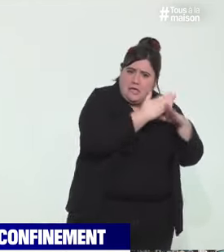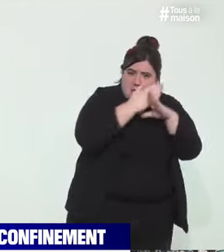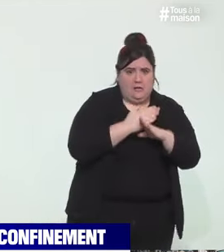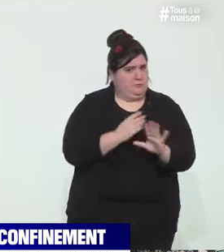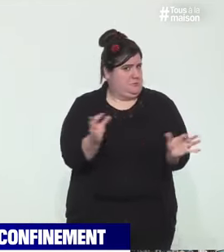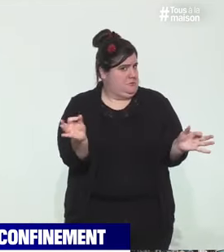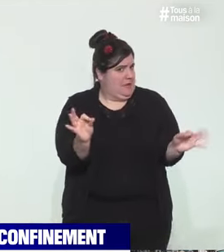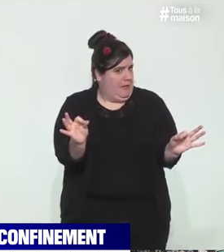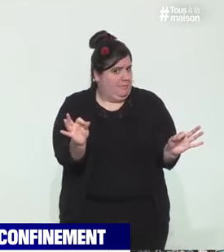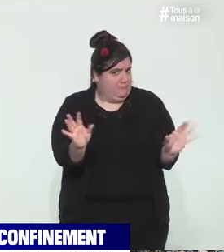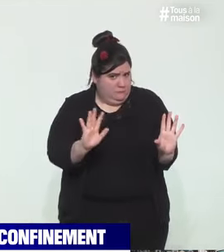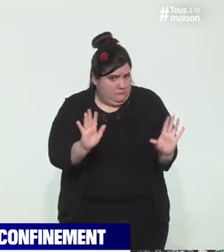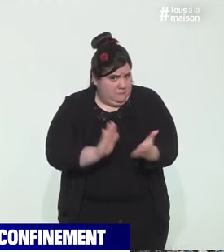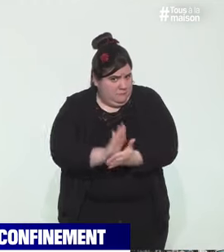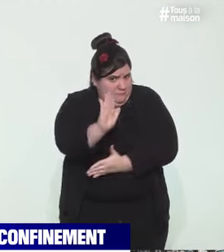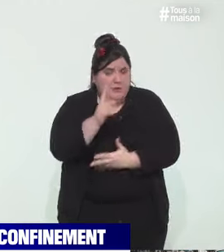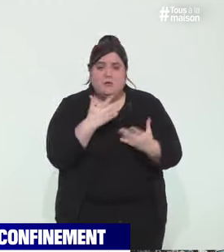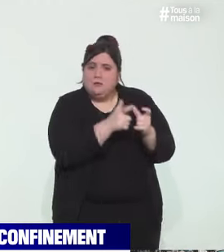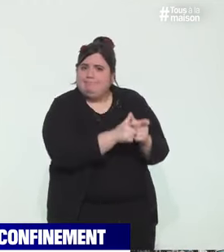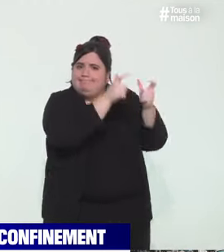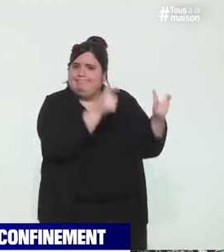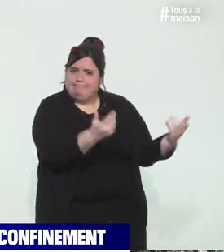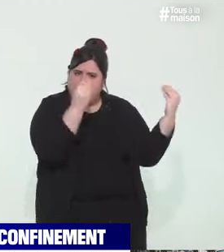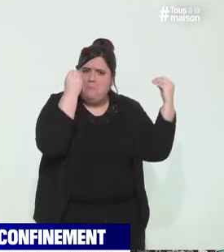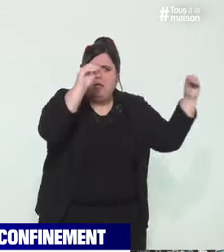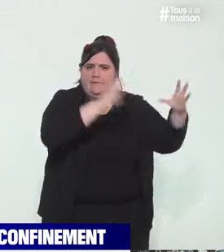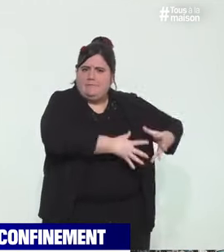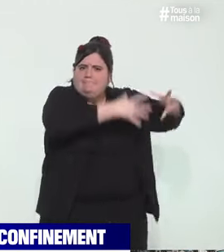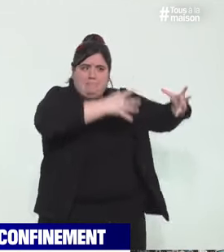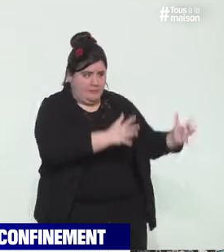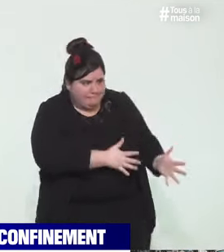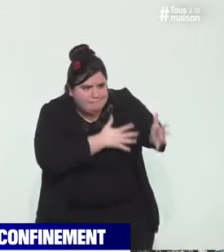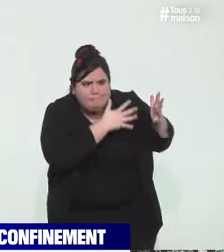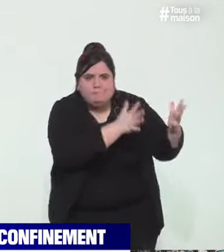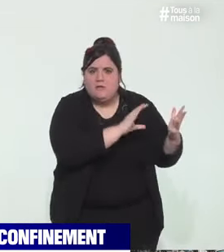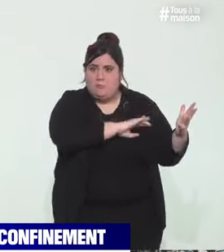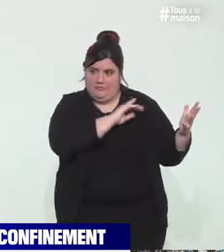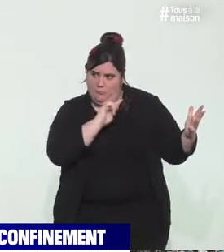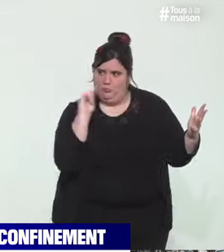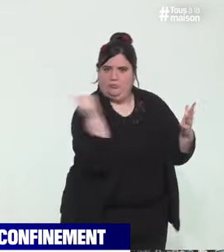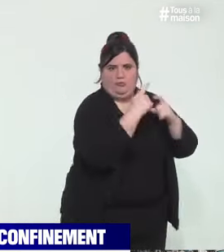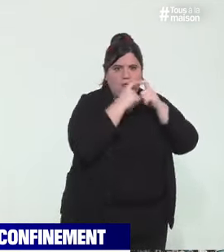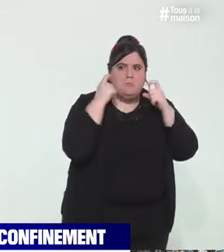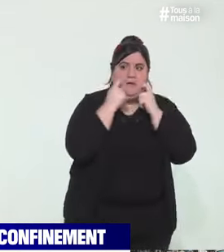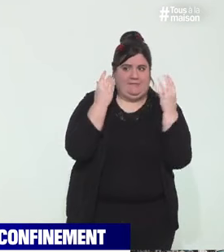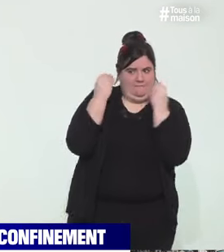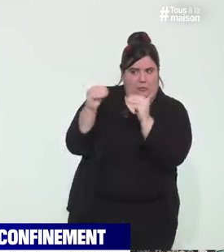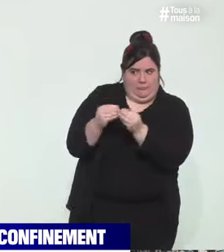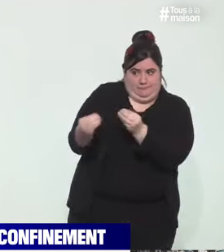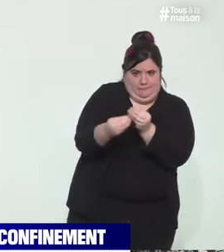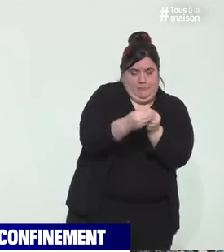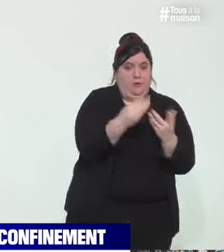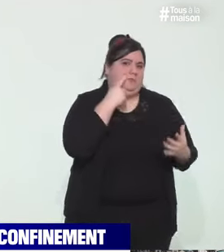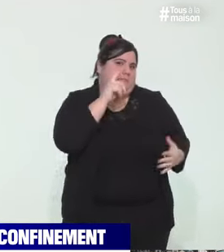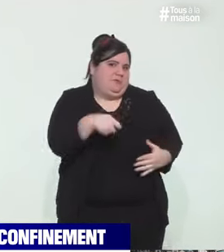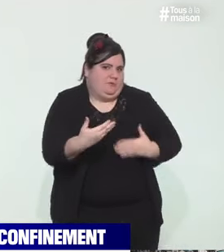et nous la remercions dans la distribution de masques grand public qui, vous le savez, vont être évidemment un geste barrière complémentaire dans les prochains